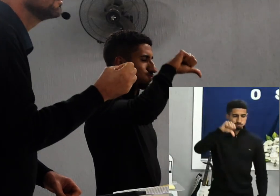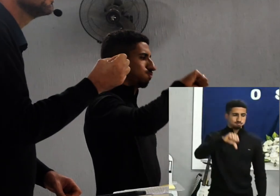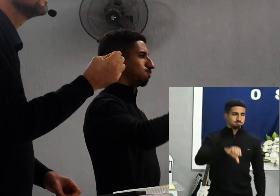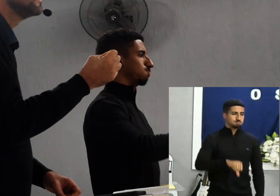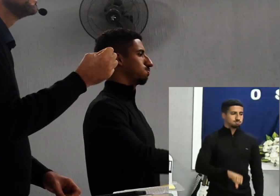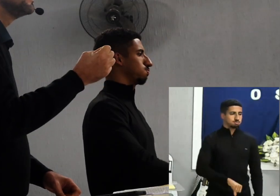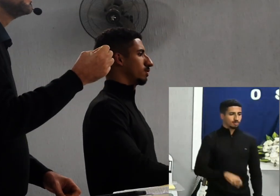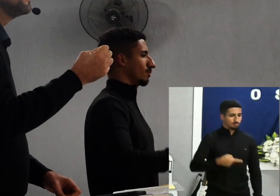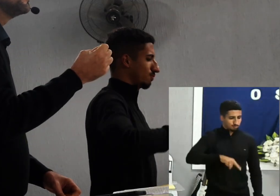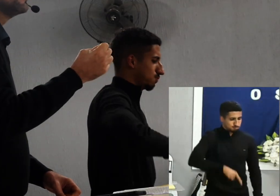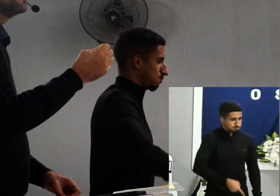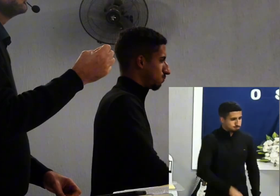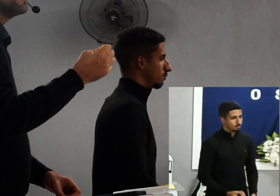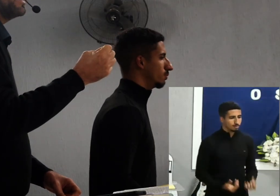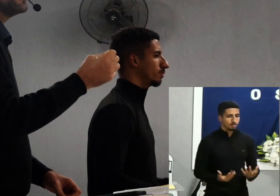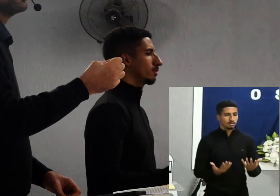escândalo.